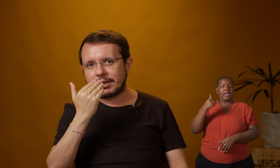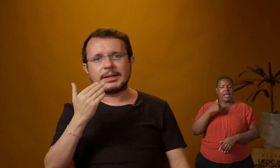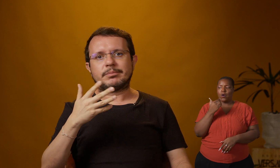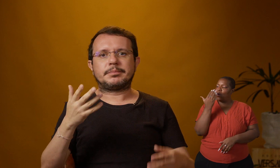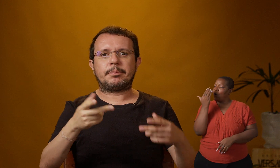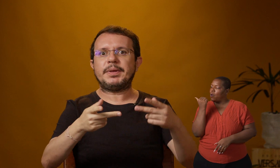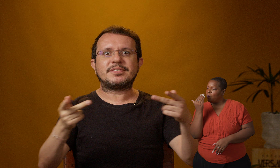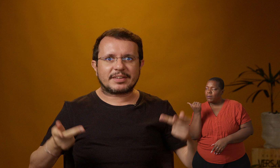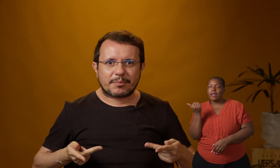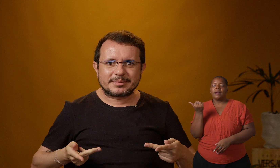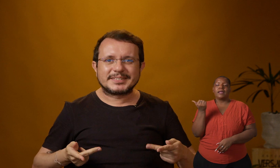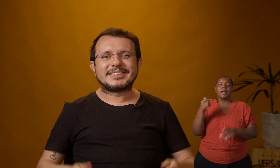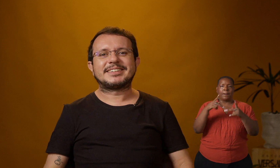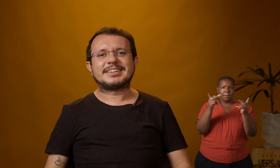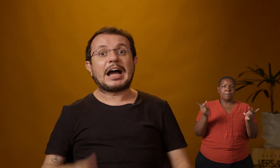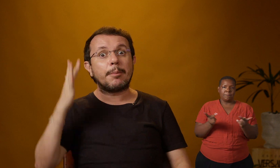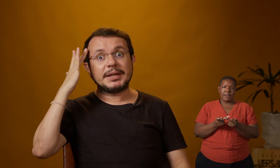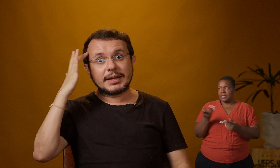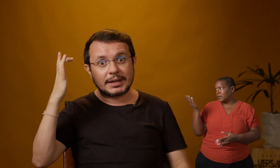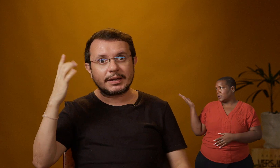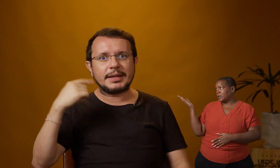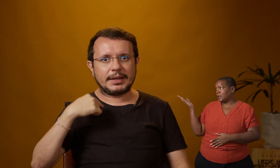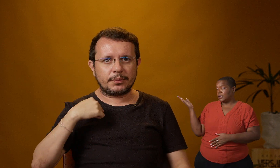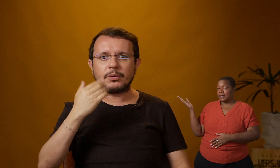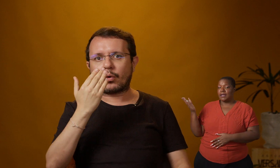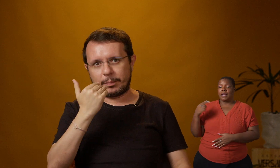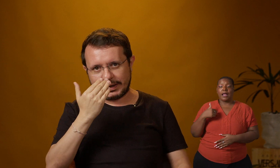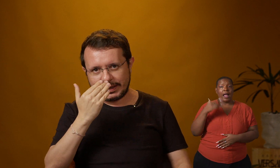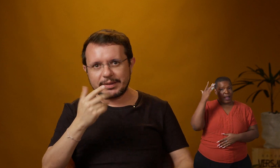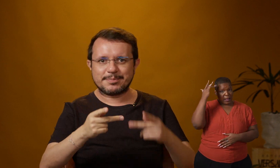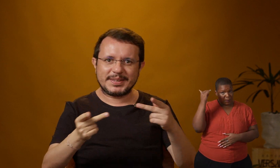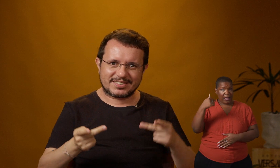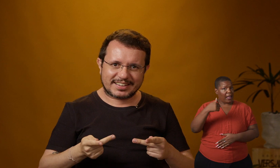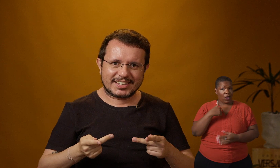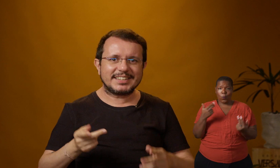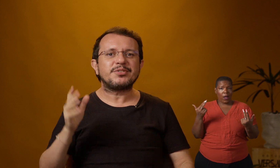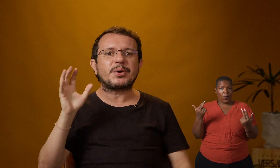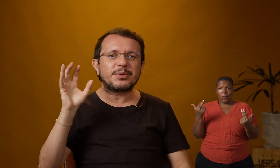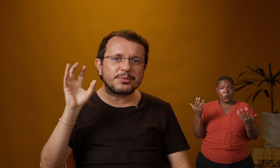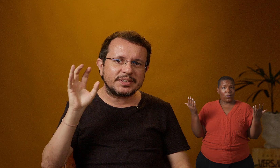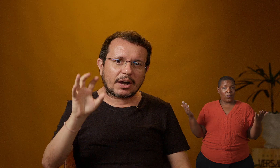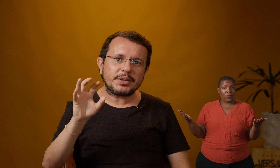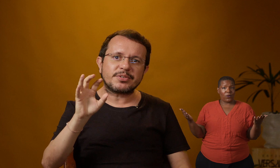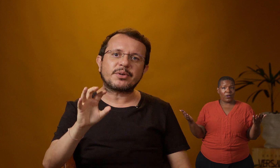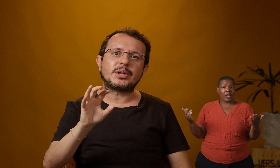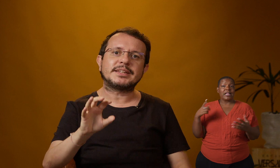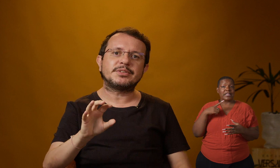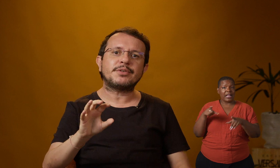pizza. Amanhã eu comerei pizza. Então, de acordo com o sinal que você coloca dentro da